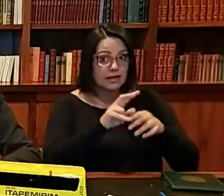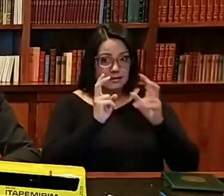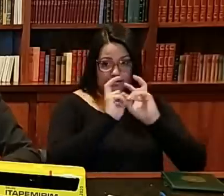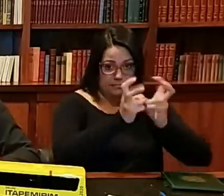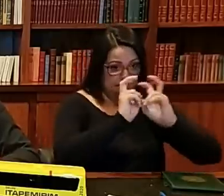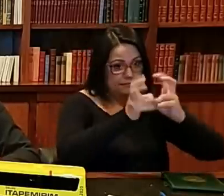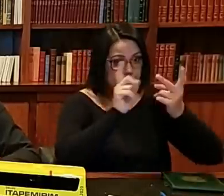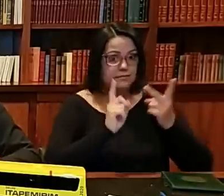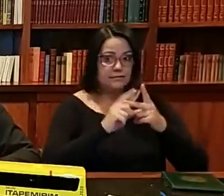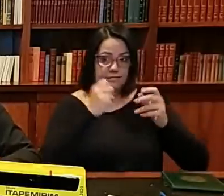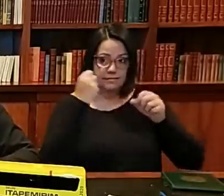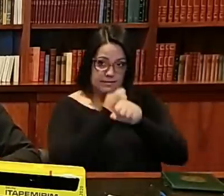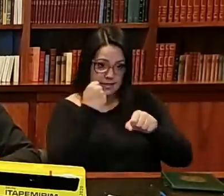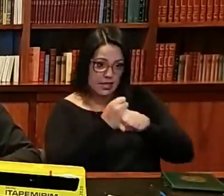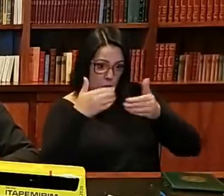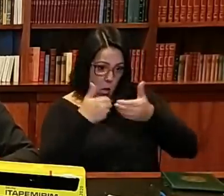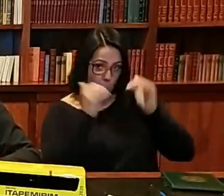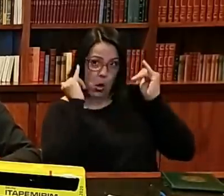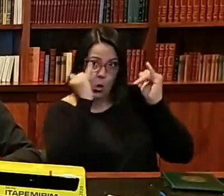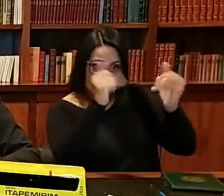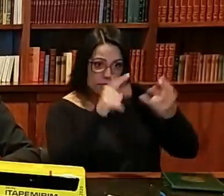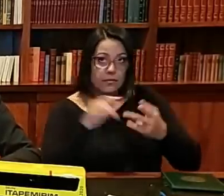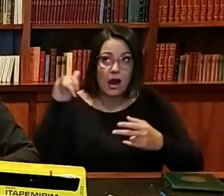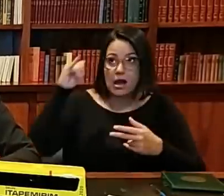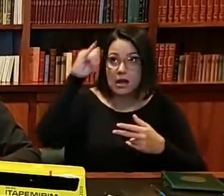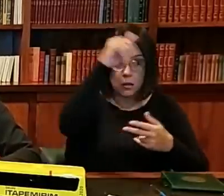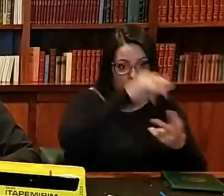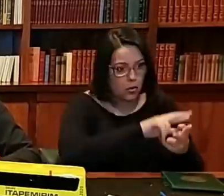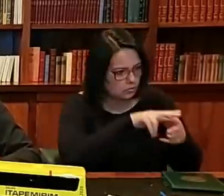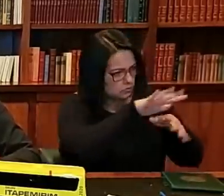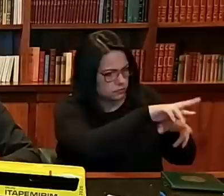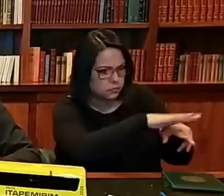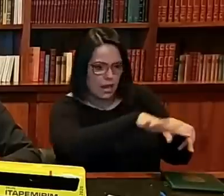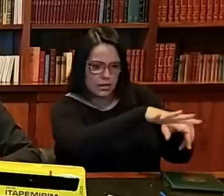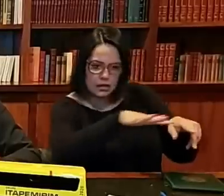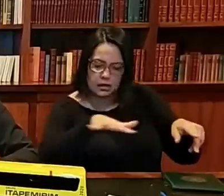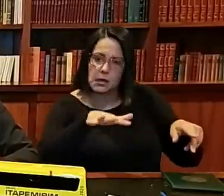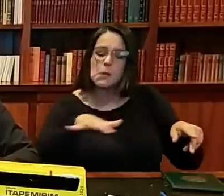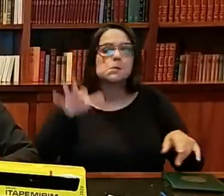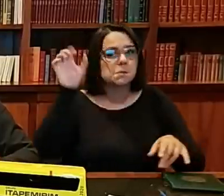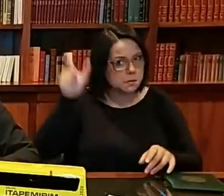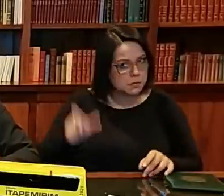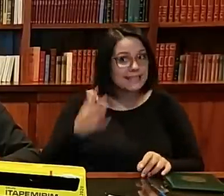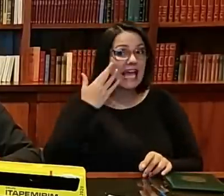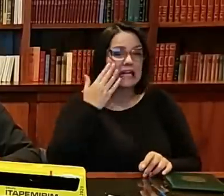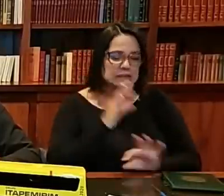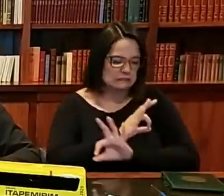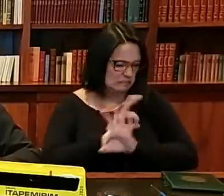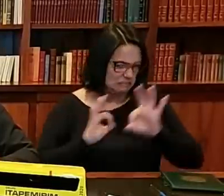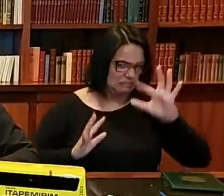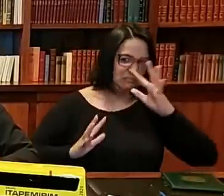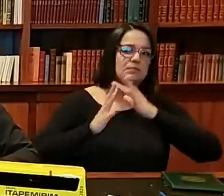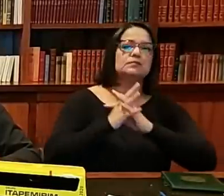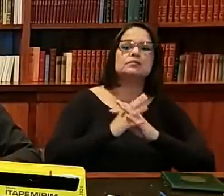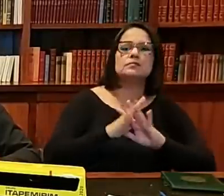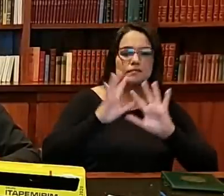rodovias, nos aeroportos também. Então o Tarcísio realmente é uma pessoa excepcional. É, não há